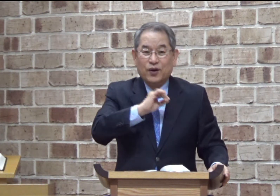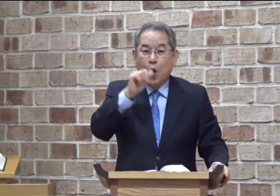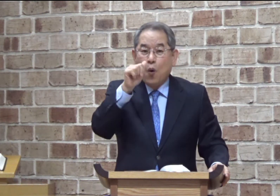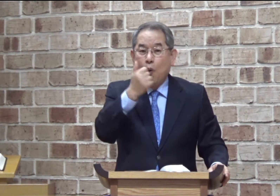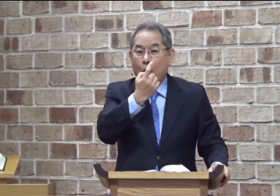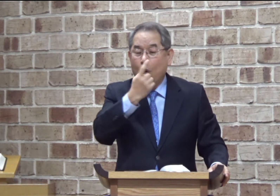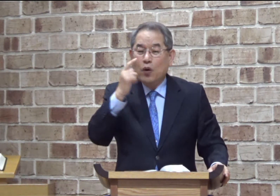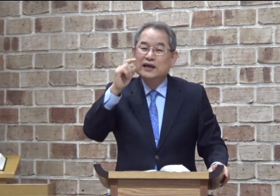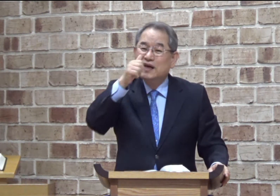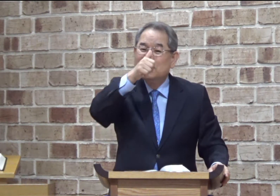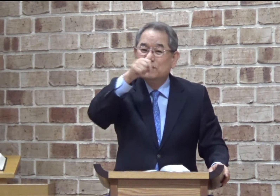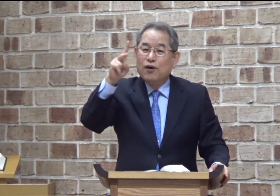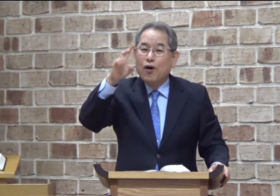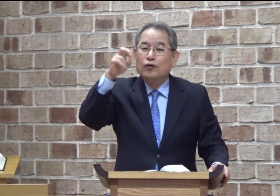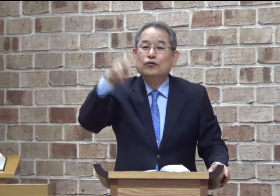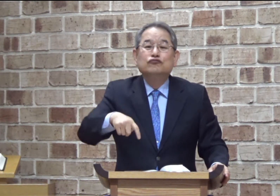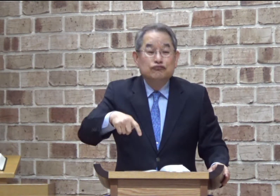만드는 데 쓴다고 합니다.